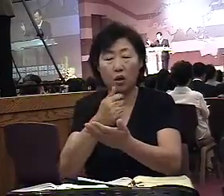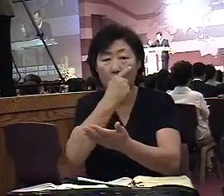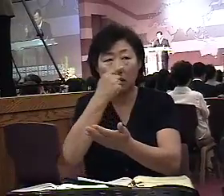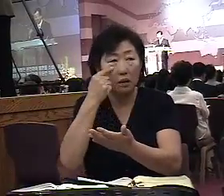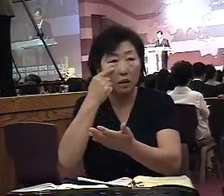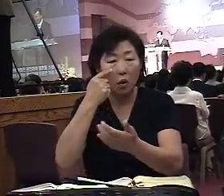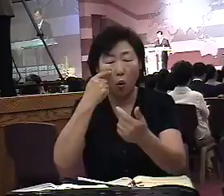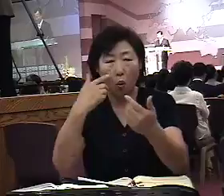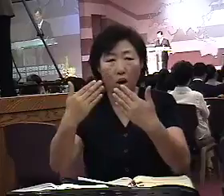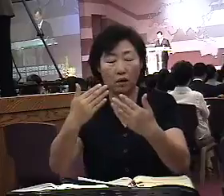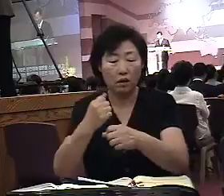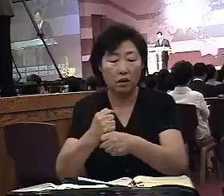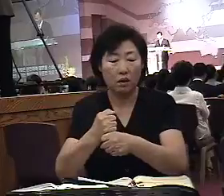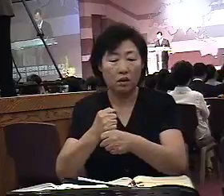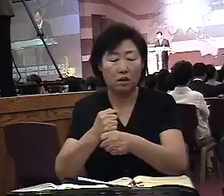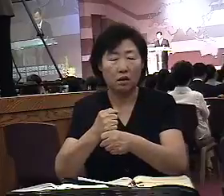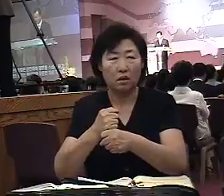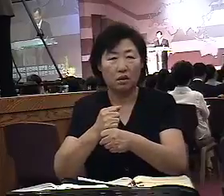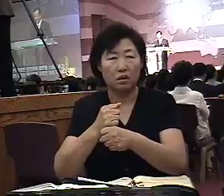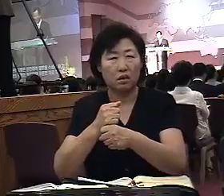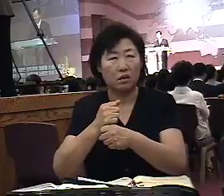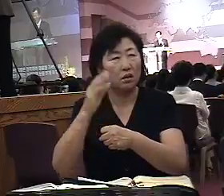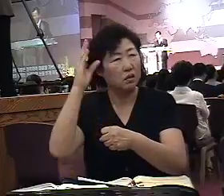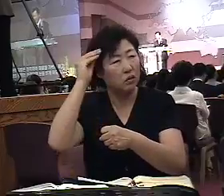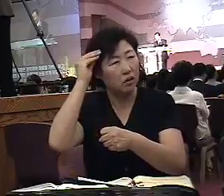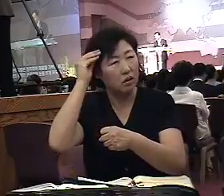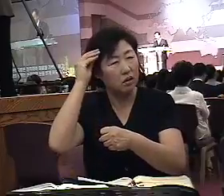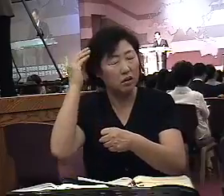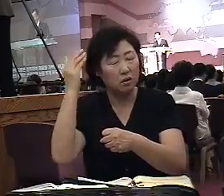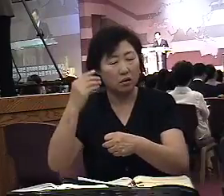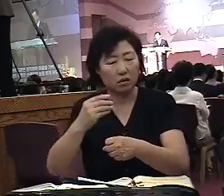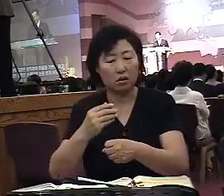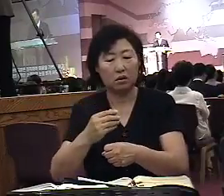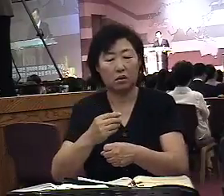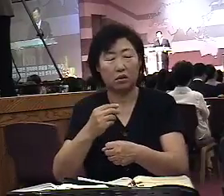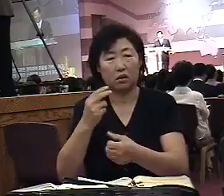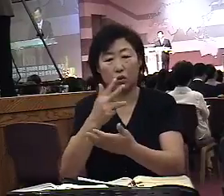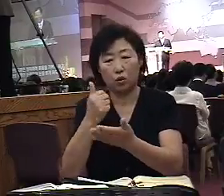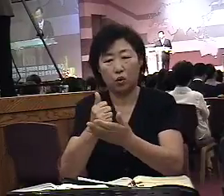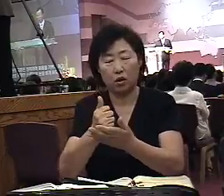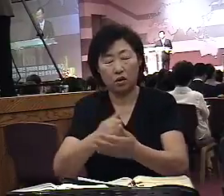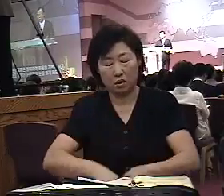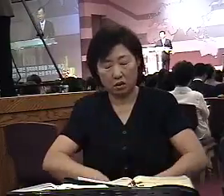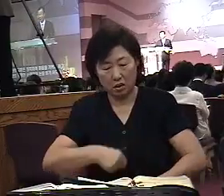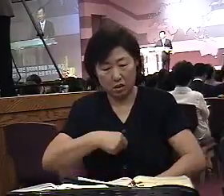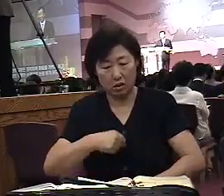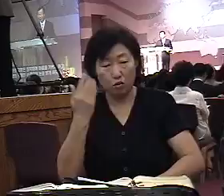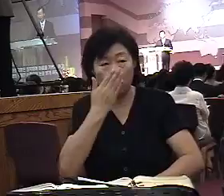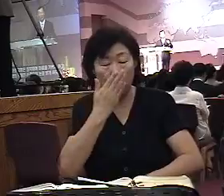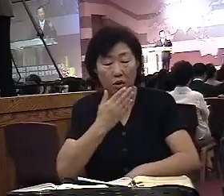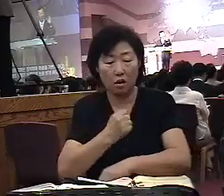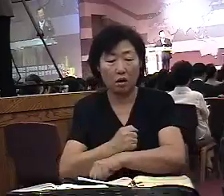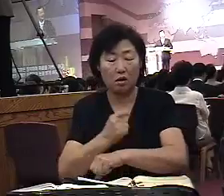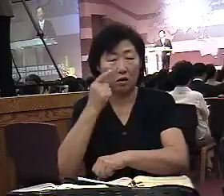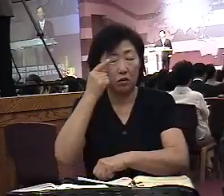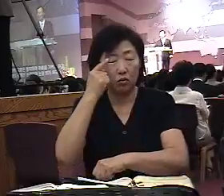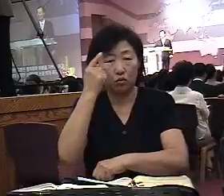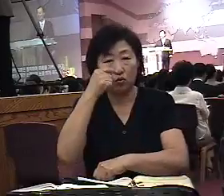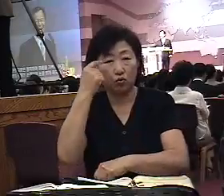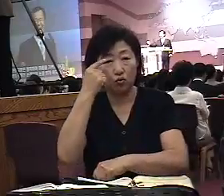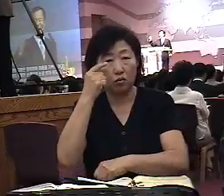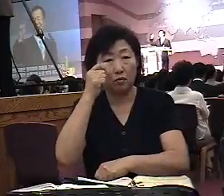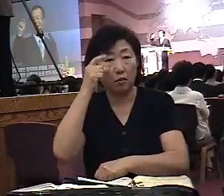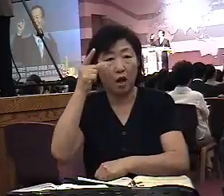우둔한 자로 지혜롭게 하며 여호와의 교훈은 정직하여 마음을 기쁘게 하고 여호와의 계명은 순결하여 눈을 밝게